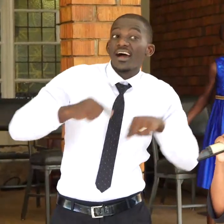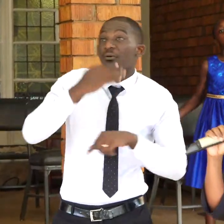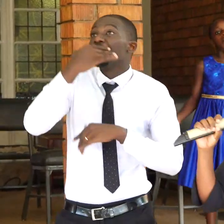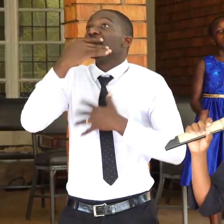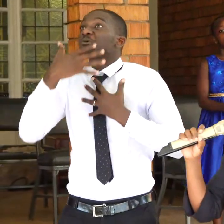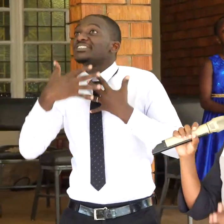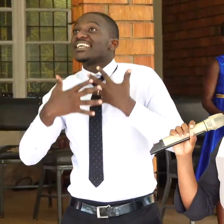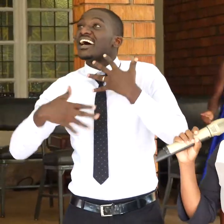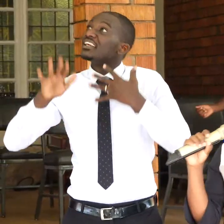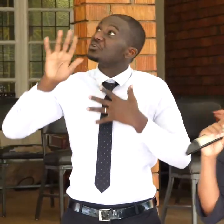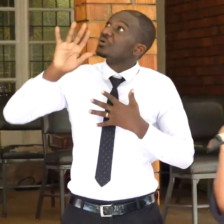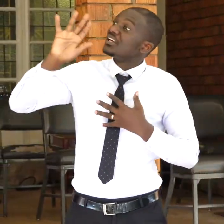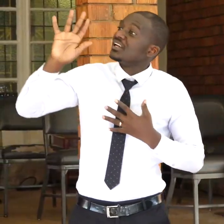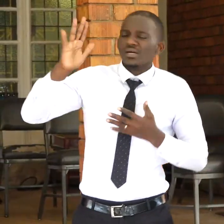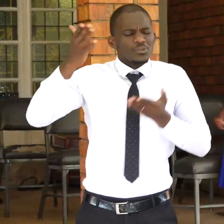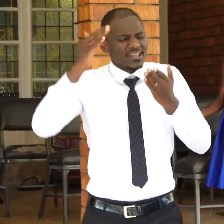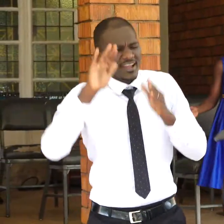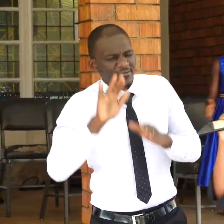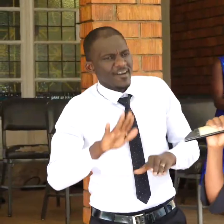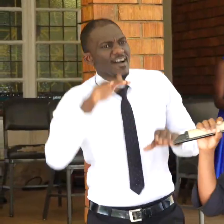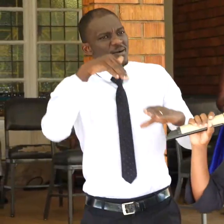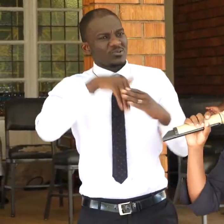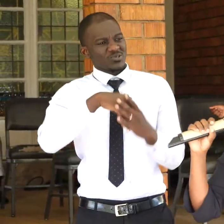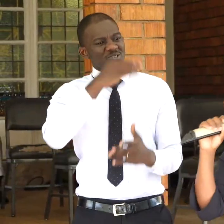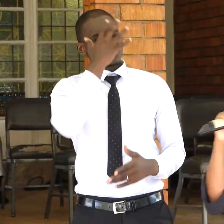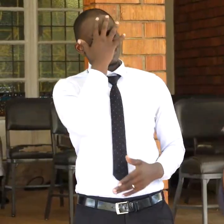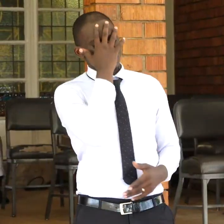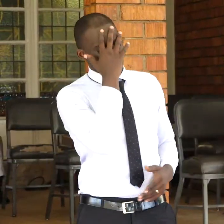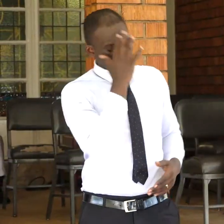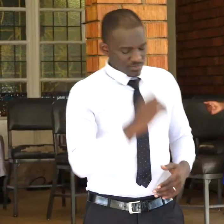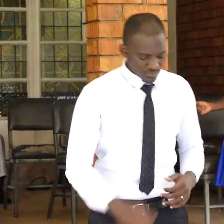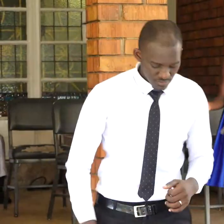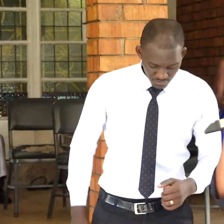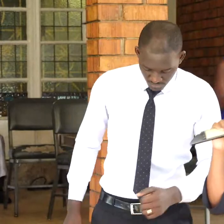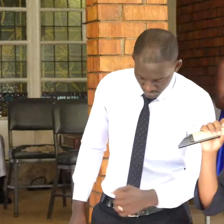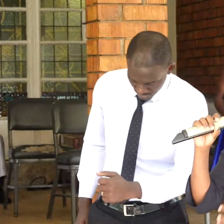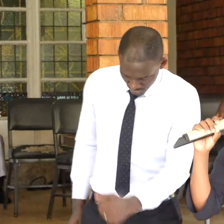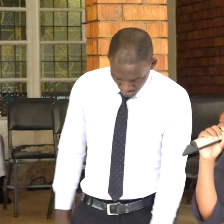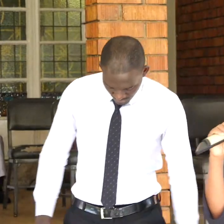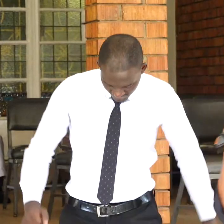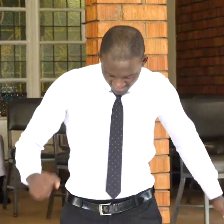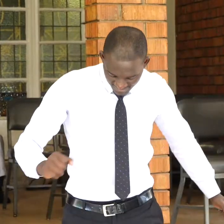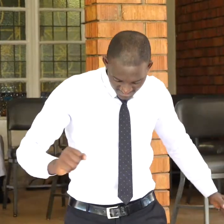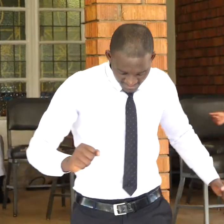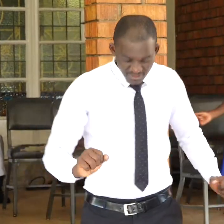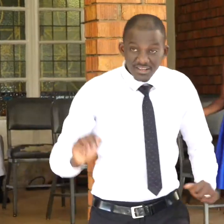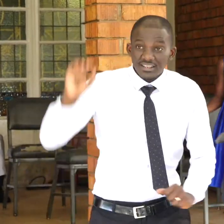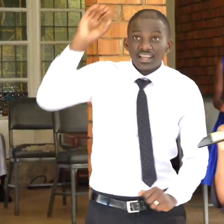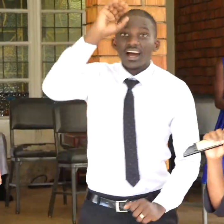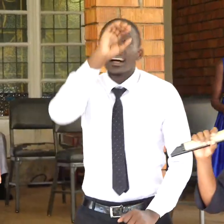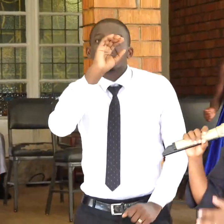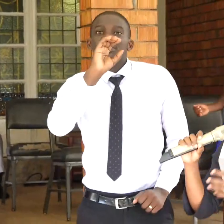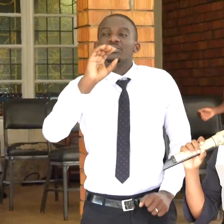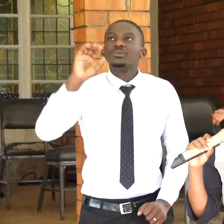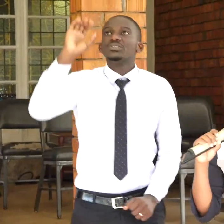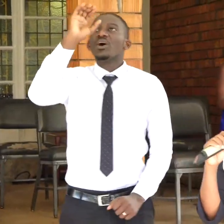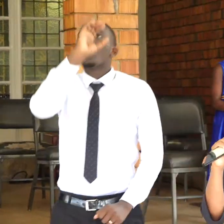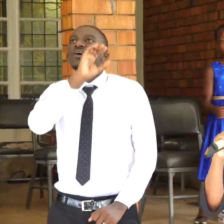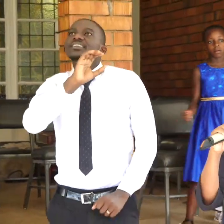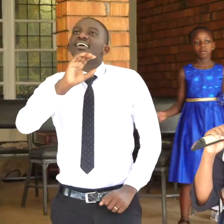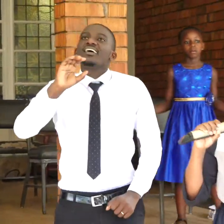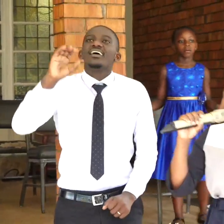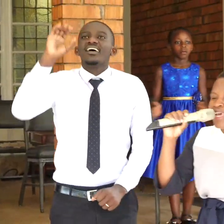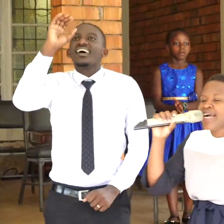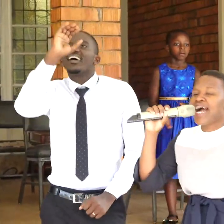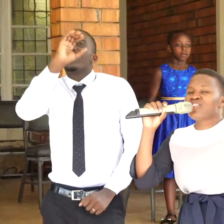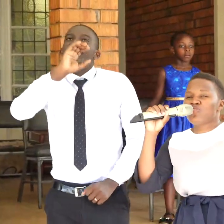Yatununula no musaigwe we afamu soni gamba katumunonye Yesu